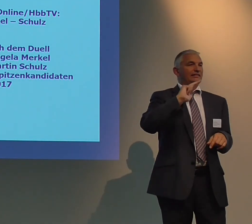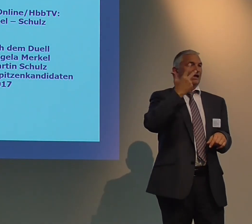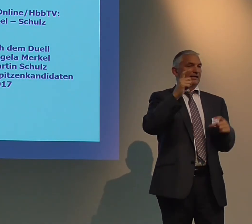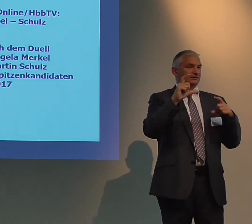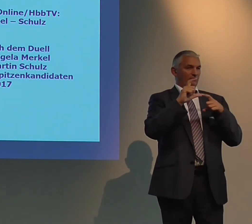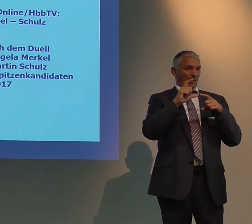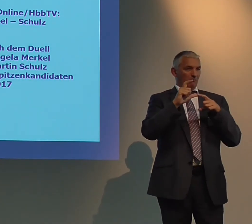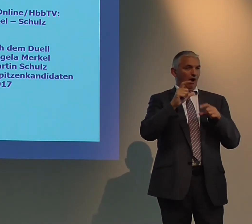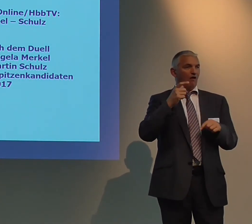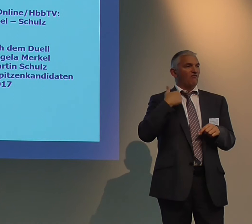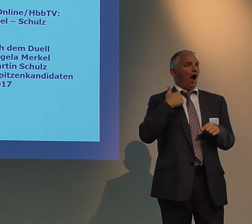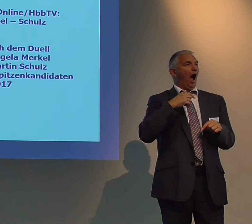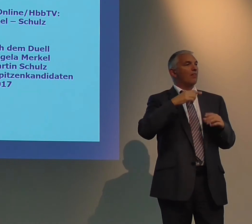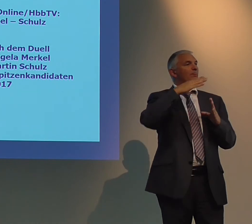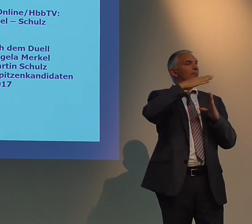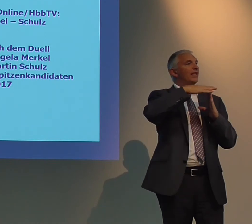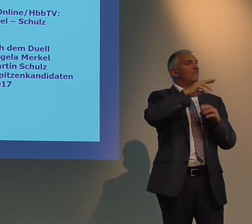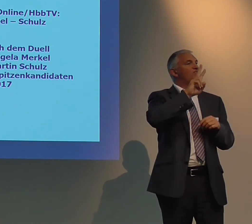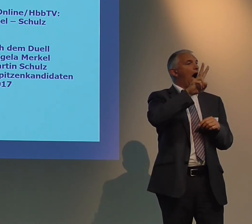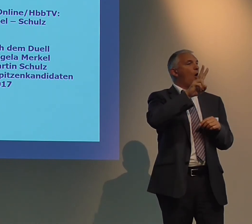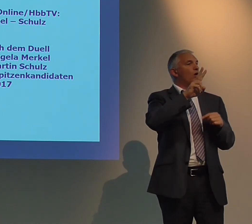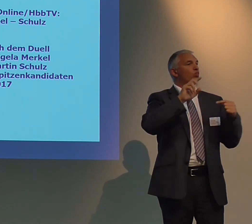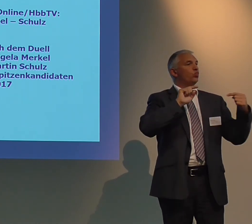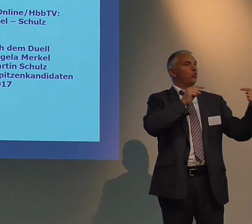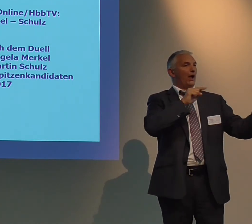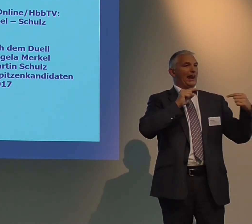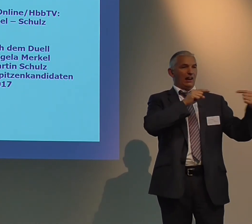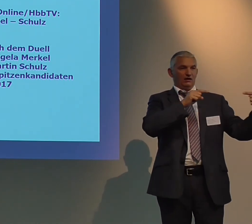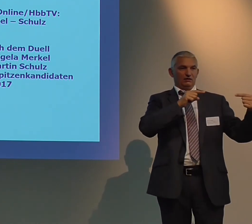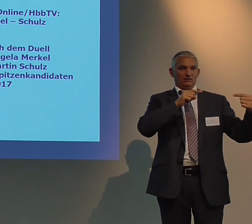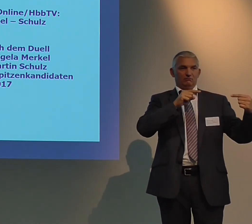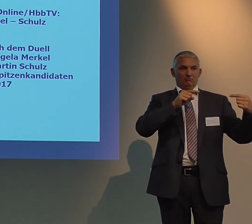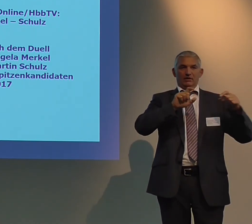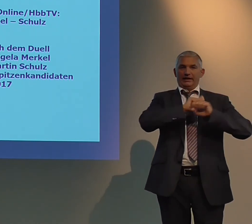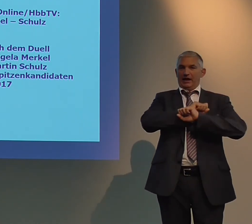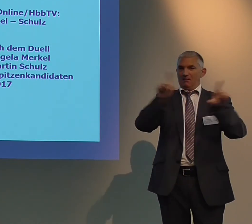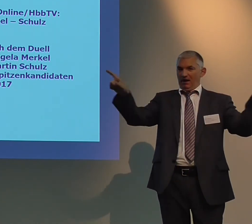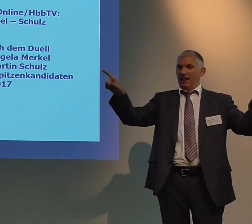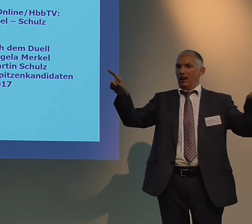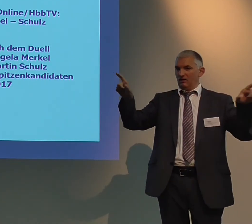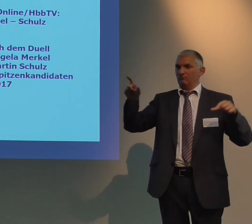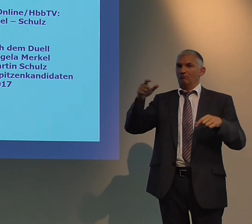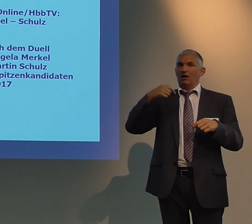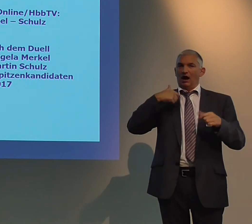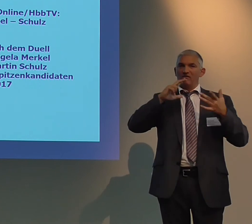Vor kurzem, am 3. September, lief das TV-Duell, da haben ja auch